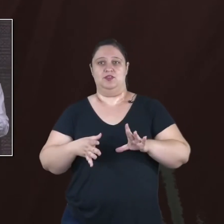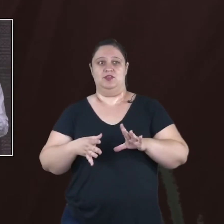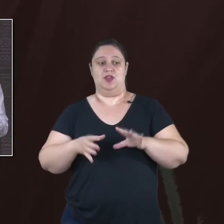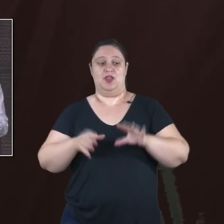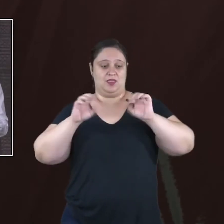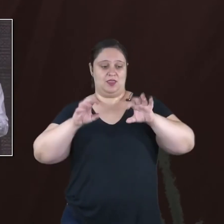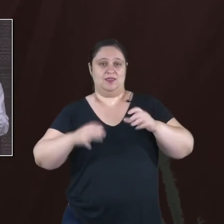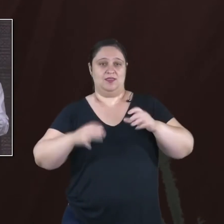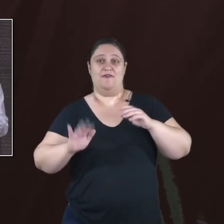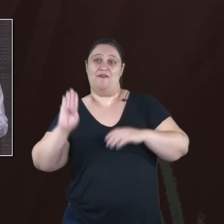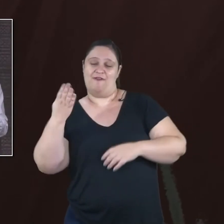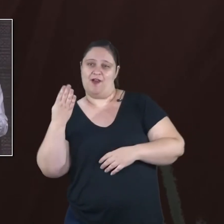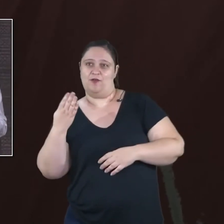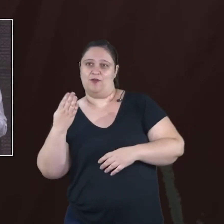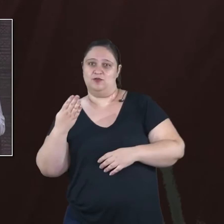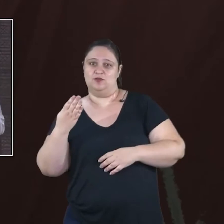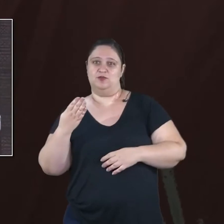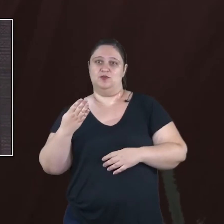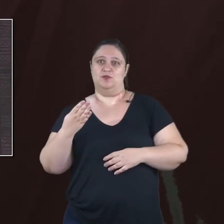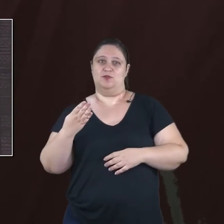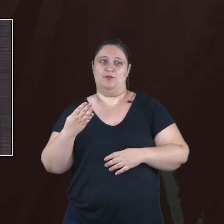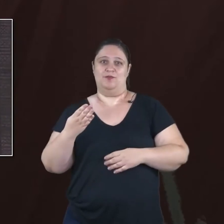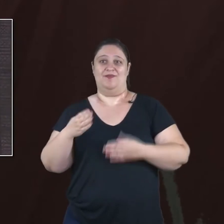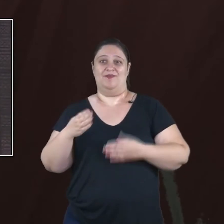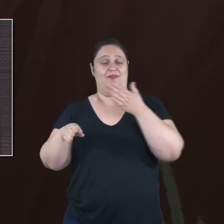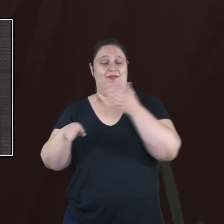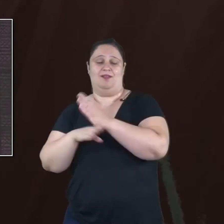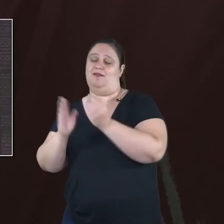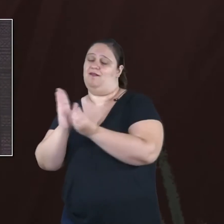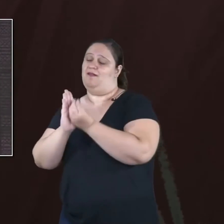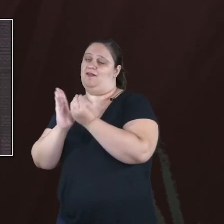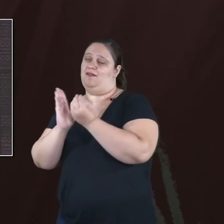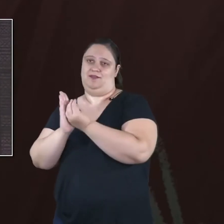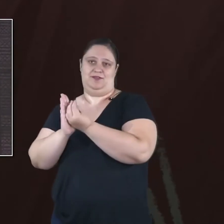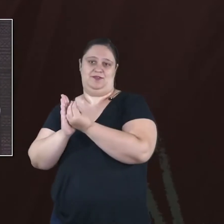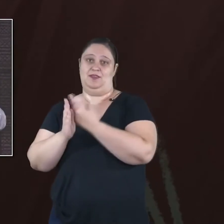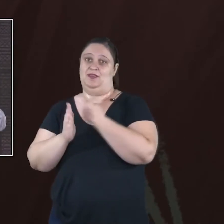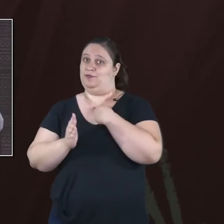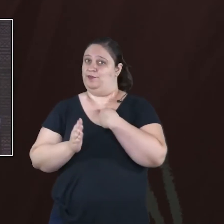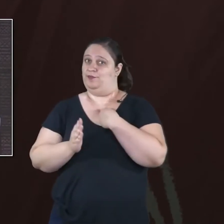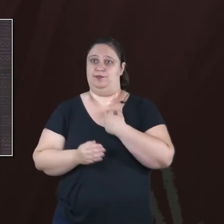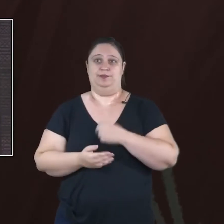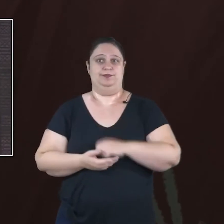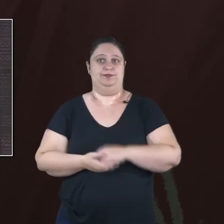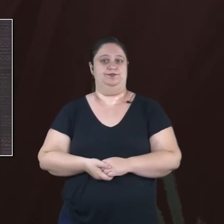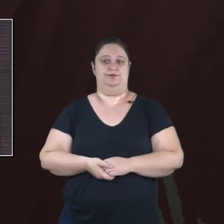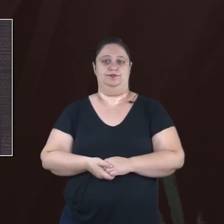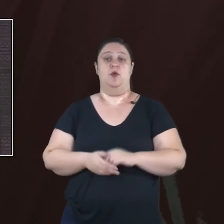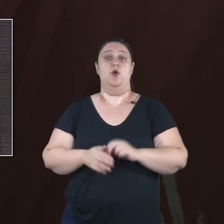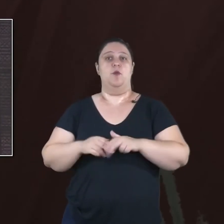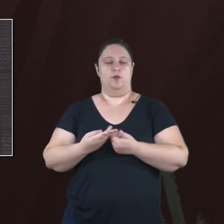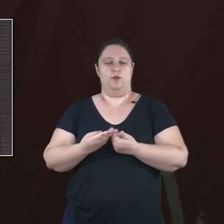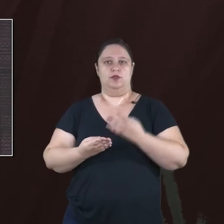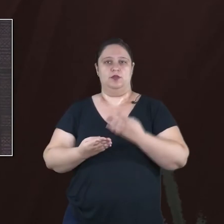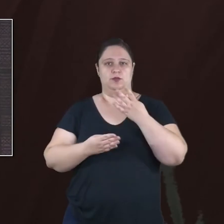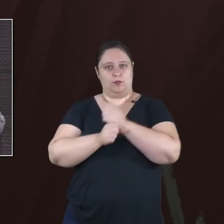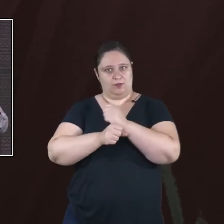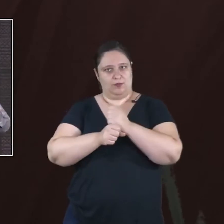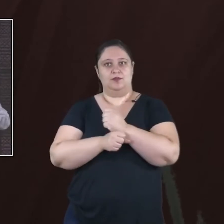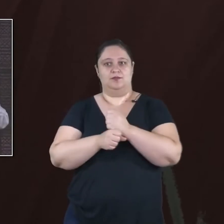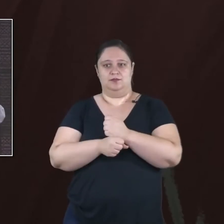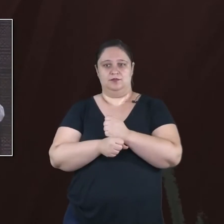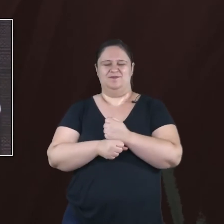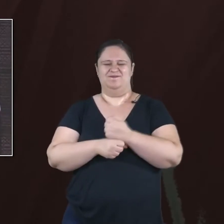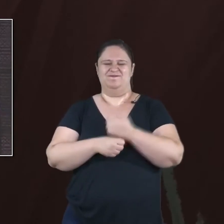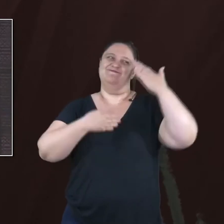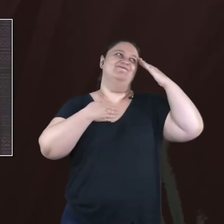corrompam. Nós não podemos, irmãos. Por isso, esses 4 anos, graças a Deus, as